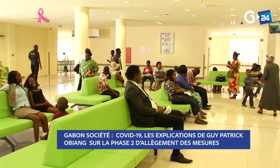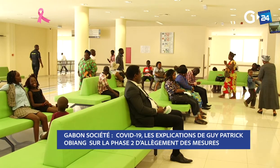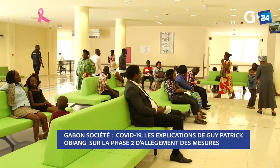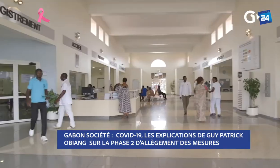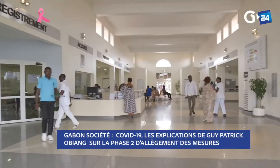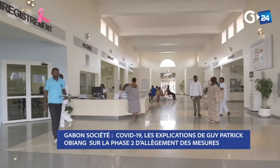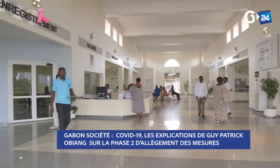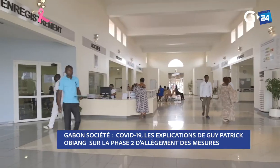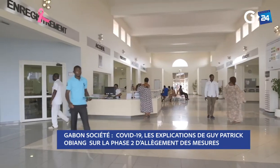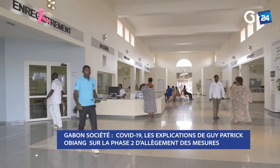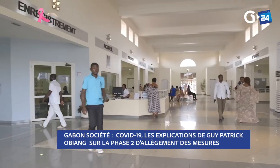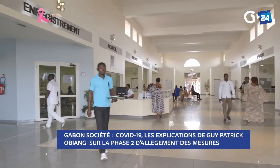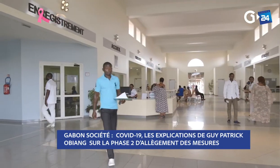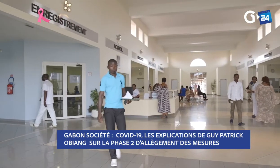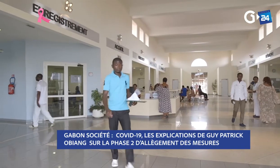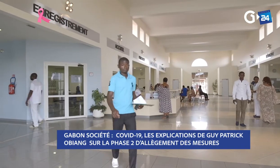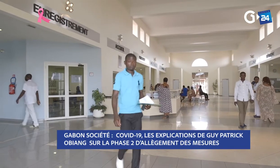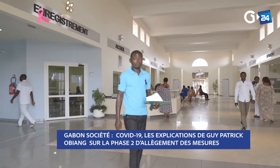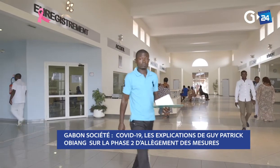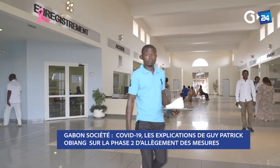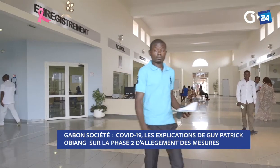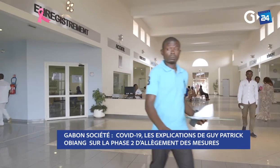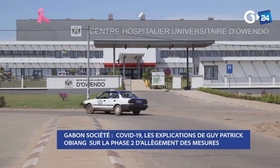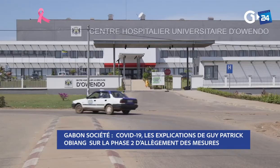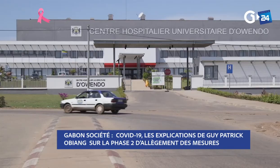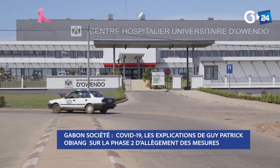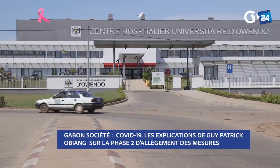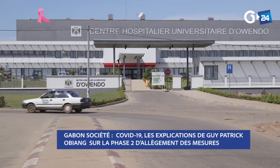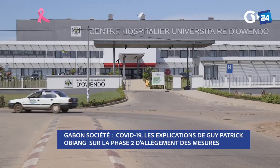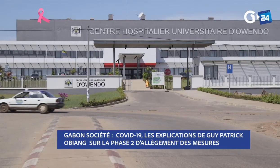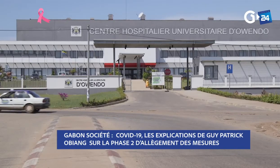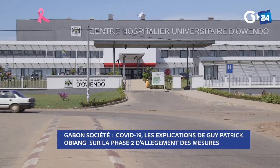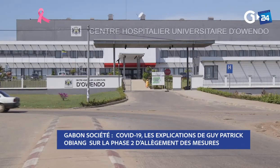parvenir à une bonne stratégie de lutte contre le virus à travers la prise en charge des patients.